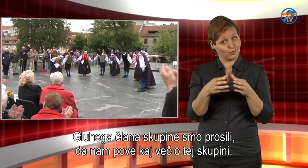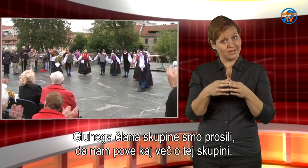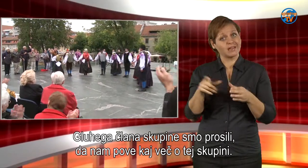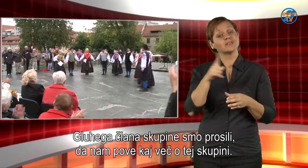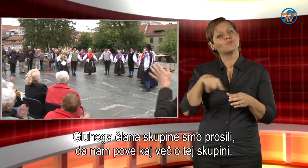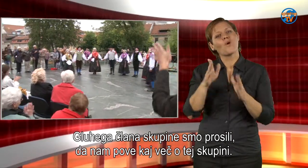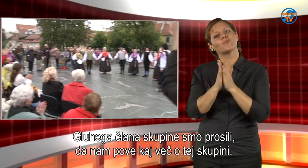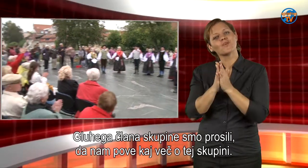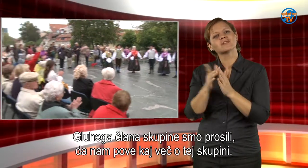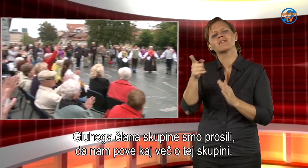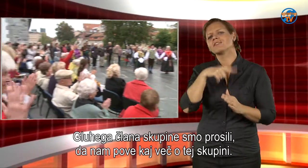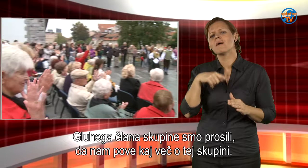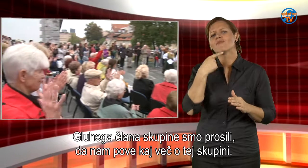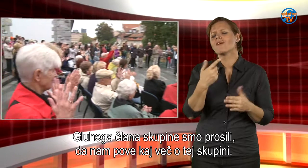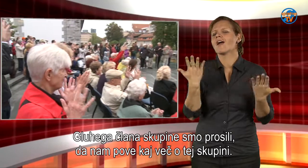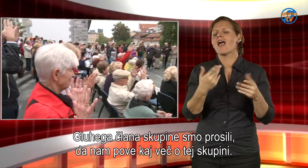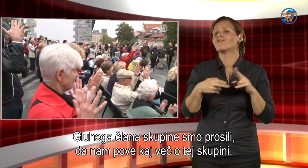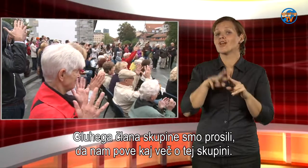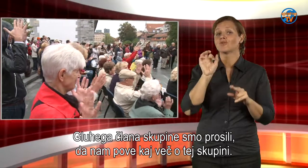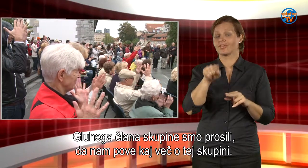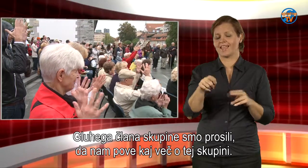smo prosili, da nam pove kaj več o tej skupini.